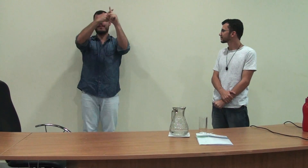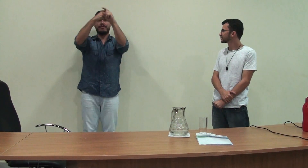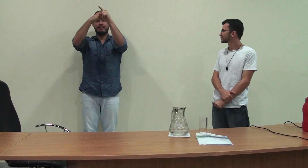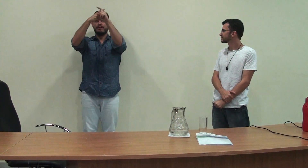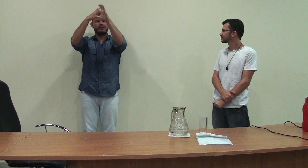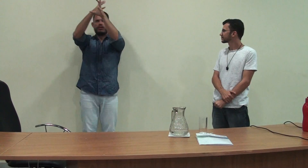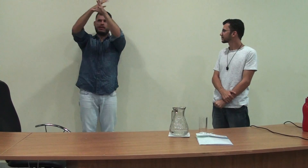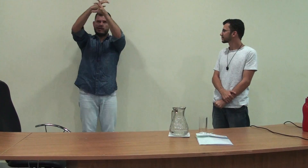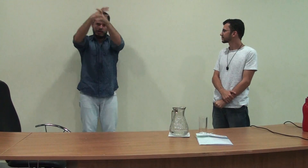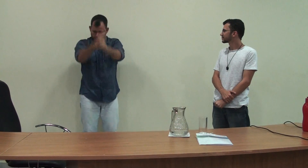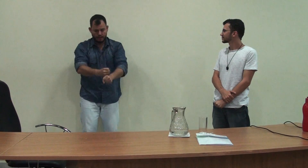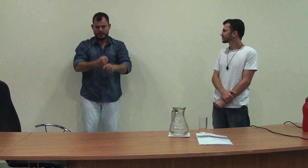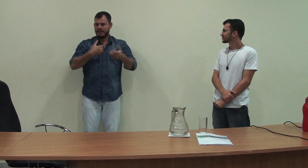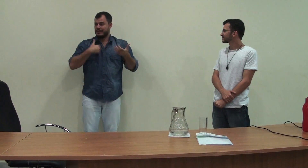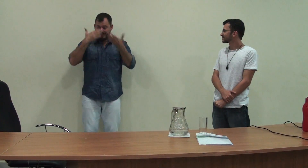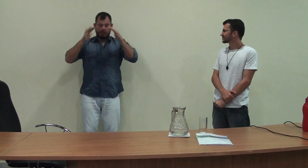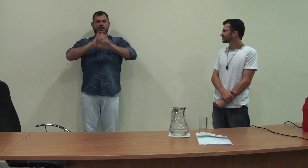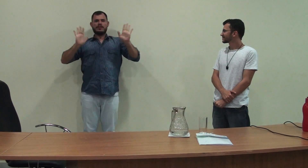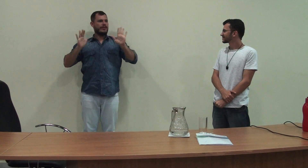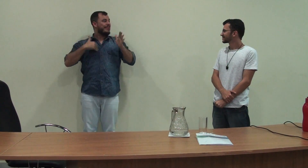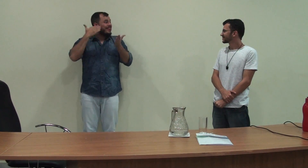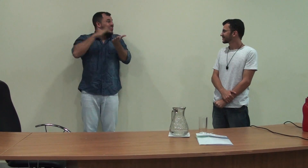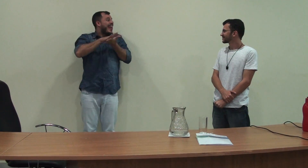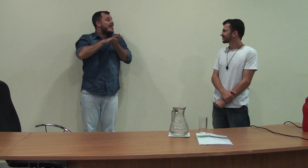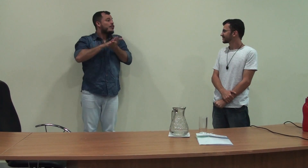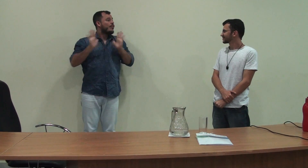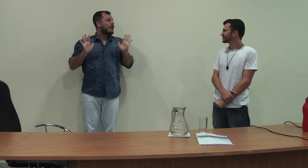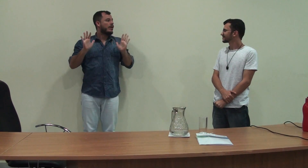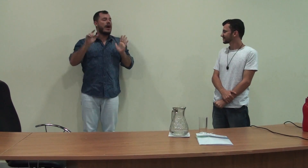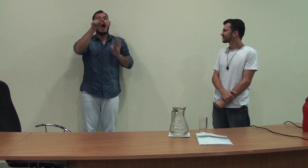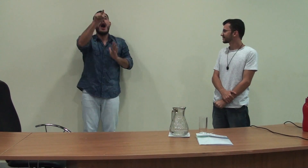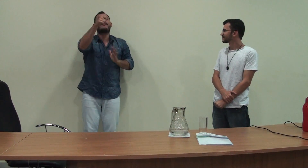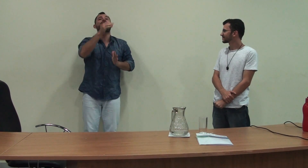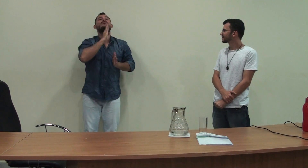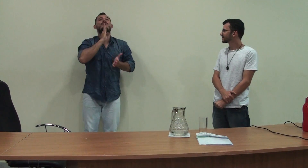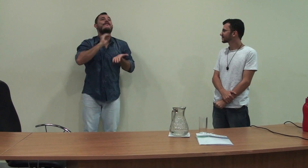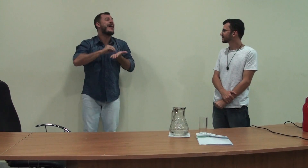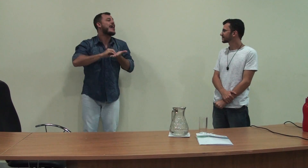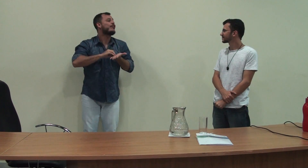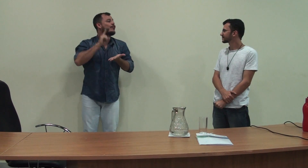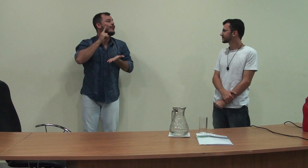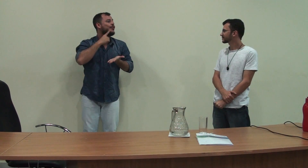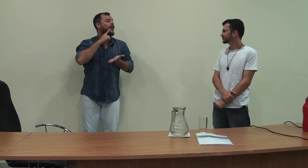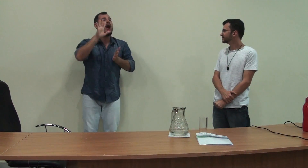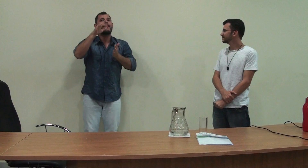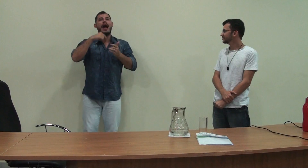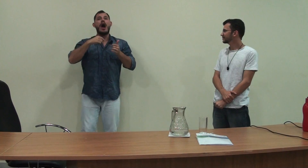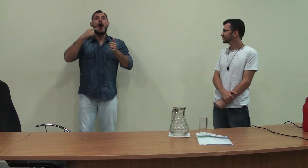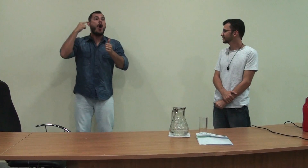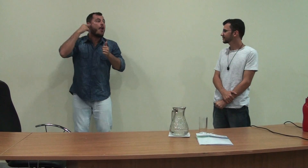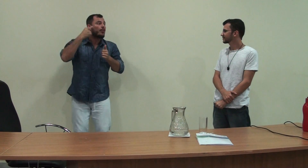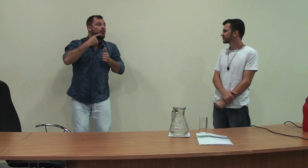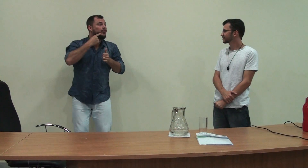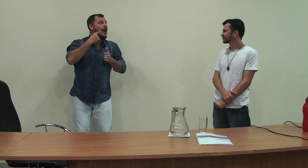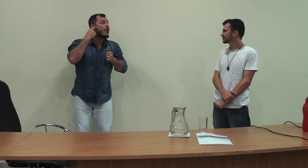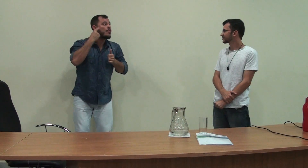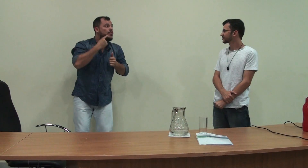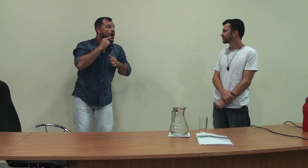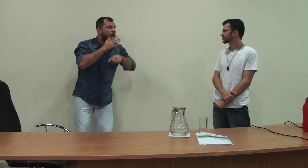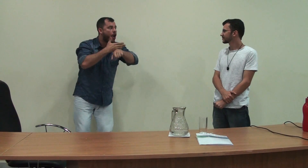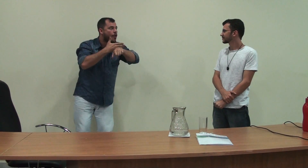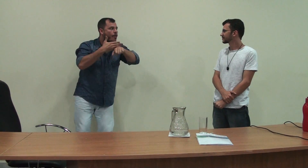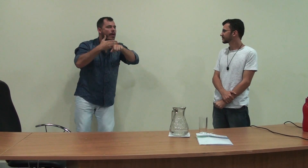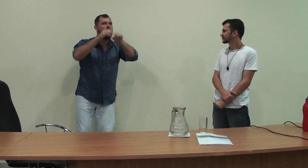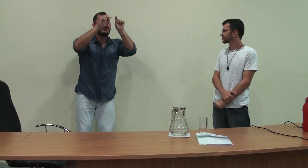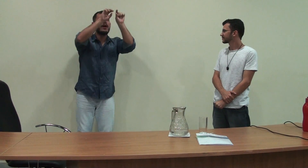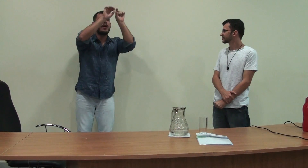e esse professor fazendo os cálculos, era tão rápido que eu não conseguia entender. E o intérprete às